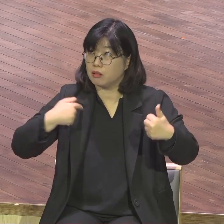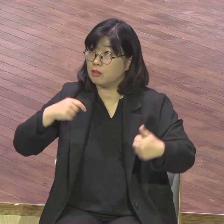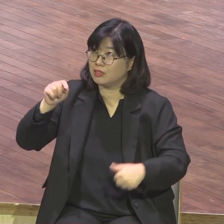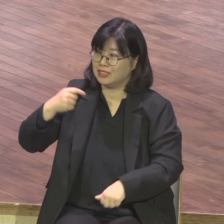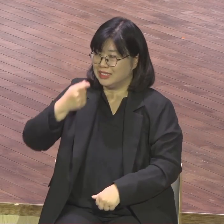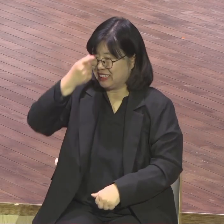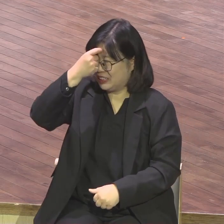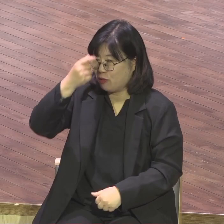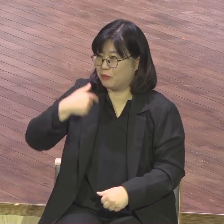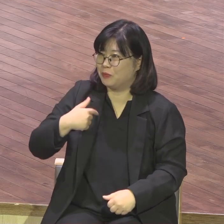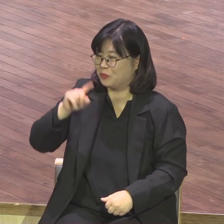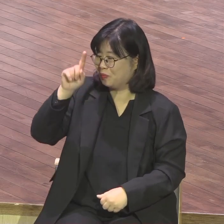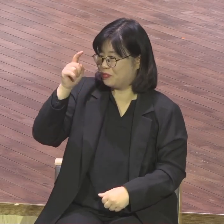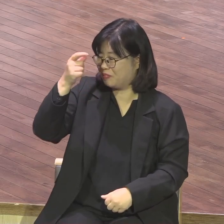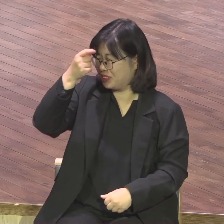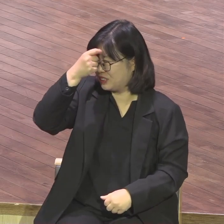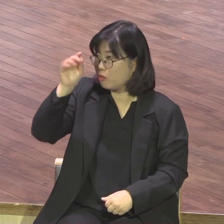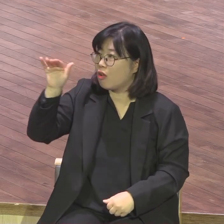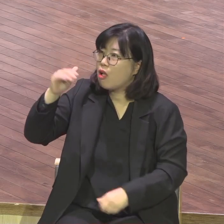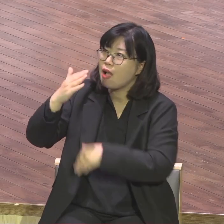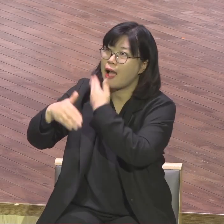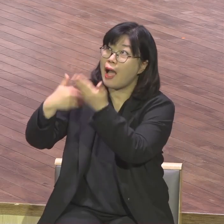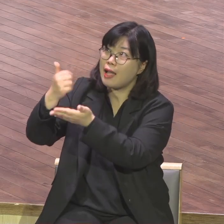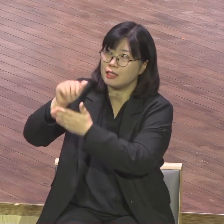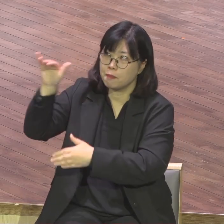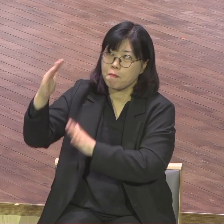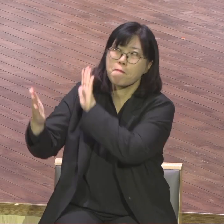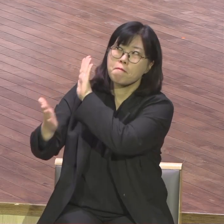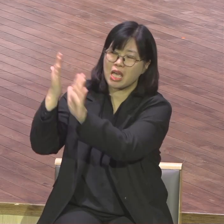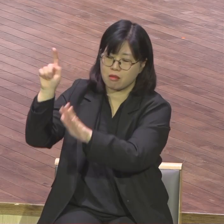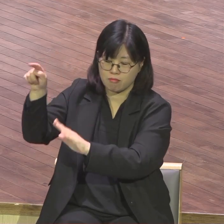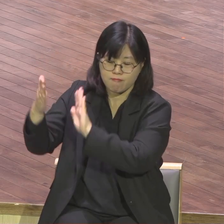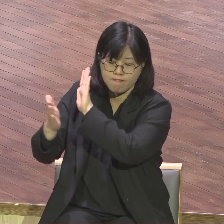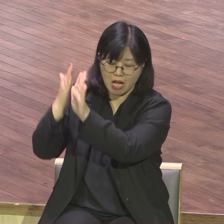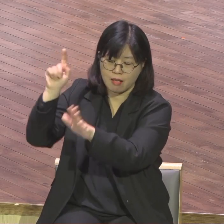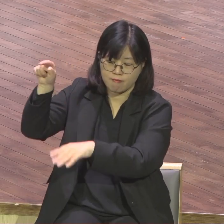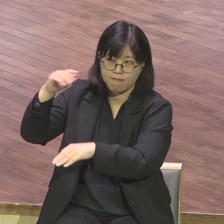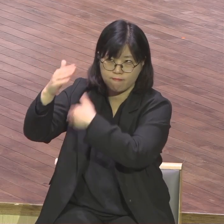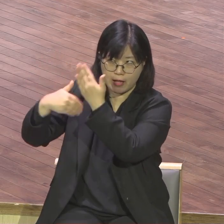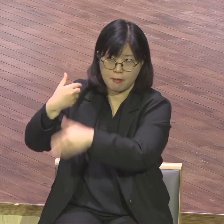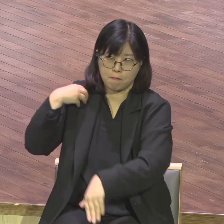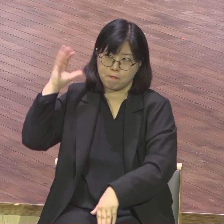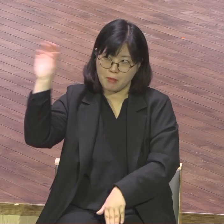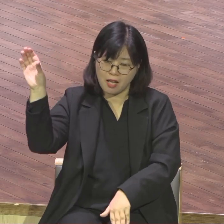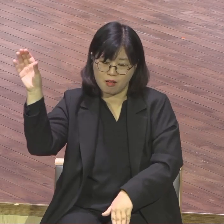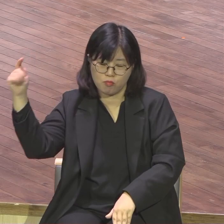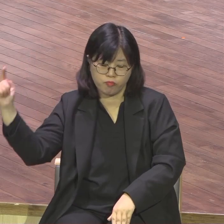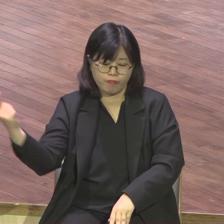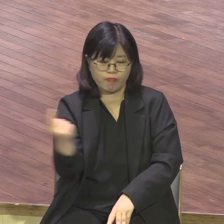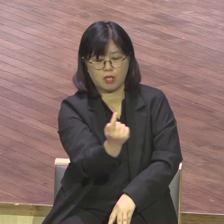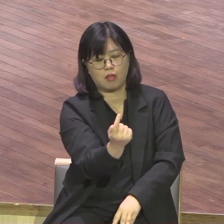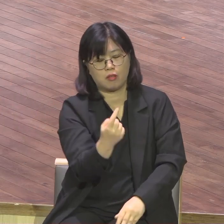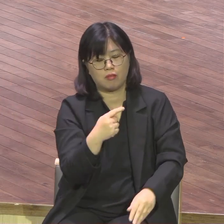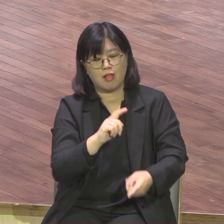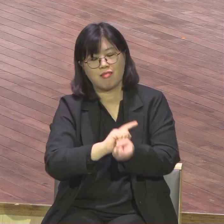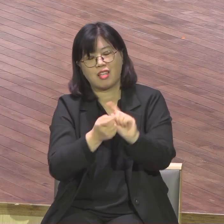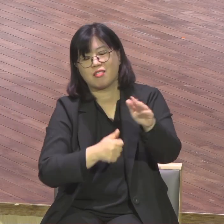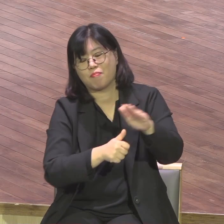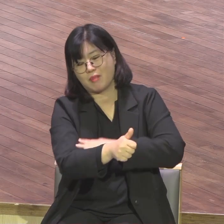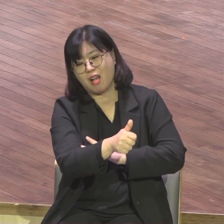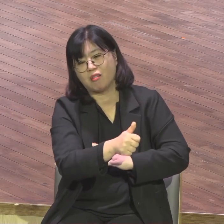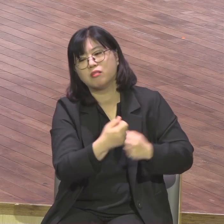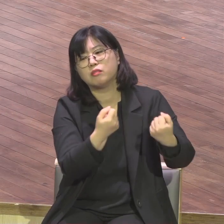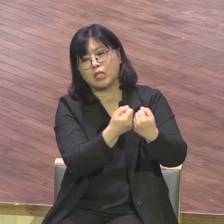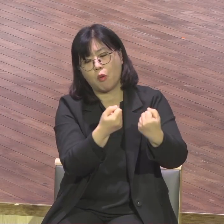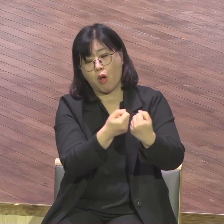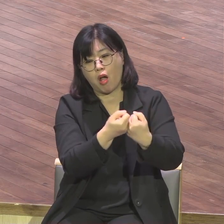거예요. 여러분 대진표 바꾸시기 바랍니다. 내가 저 사람과 싸운 것이 아니라 하나님 싸워주세요. 기대해버리면